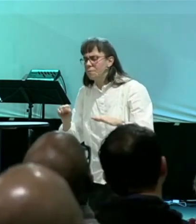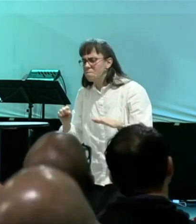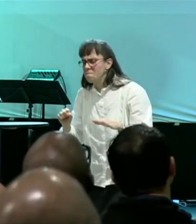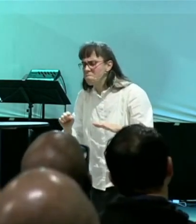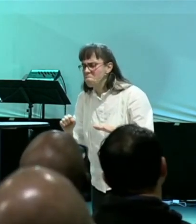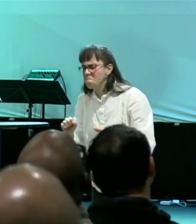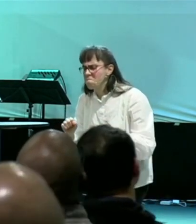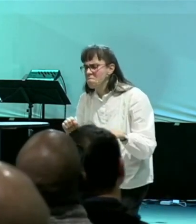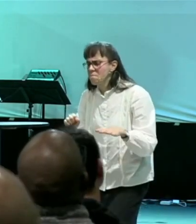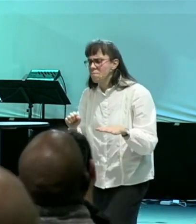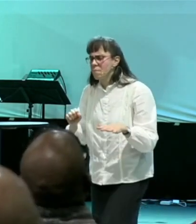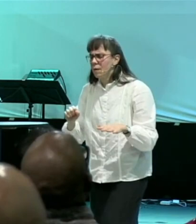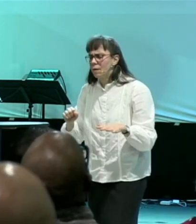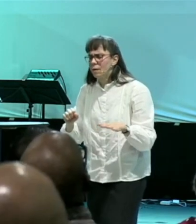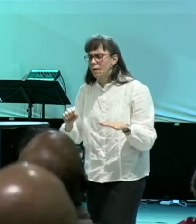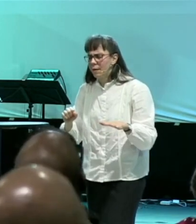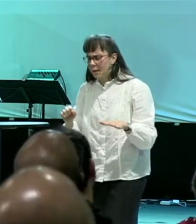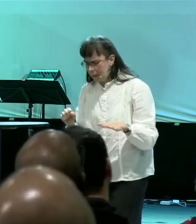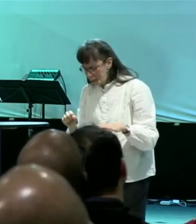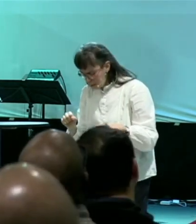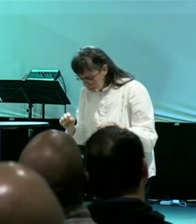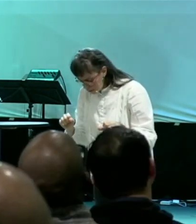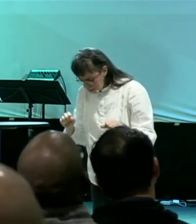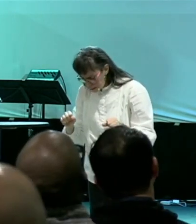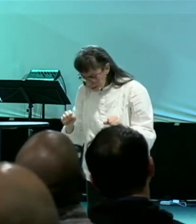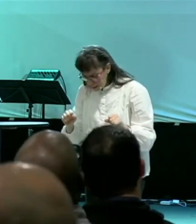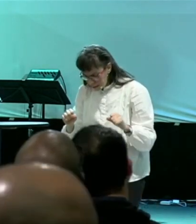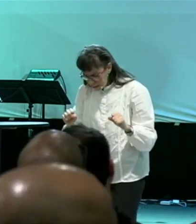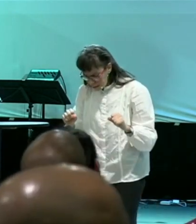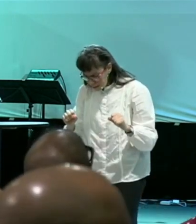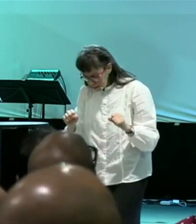it. Mote kabarinda shatabayo.